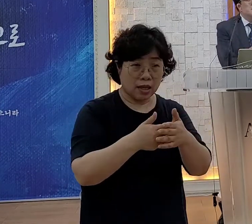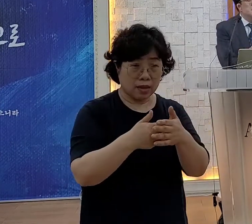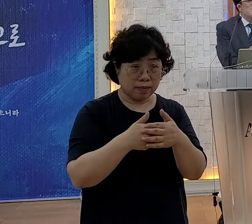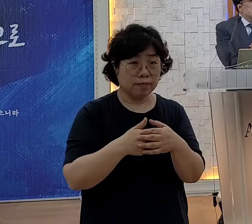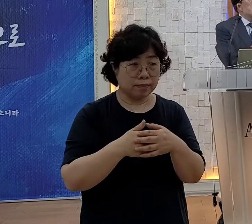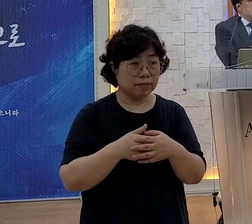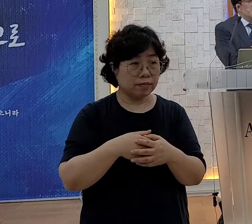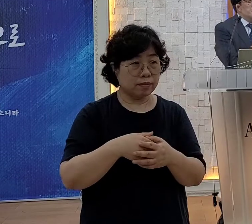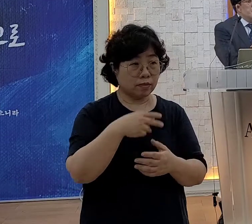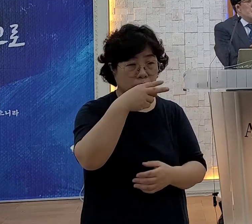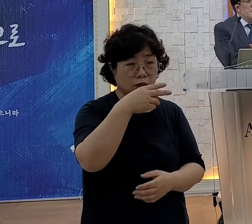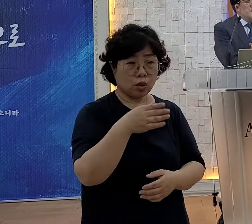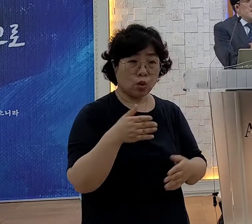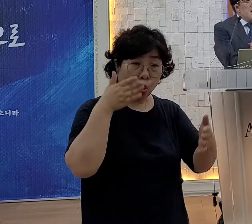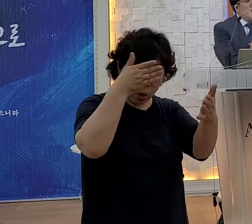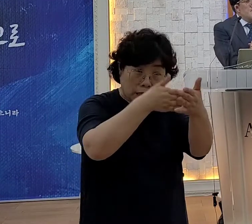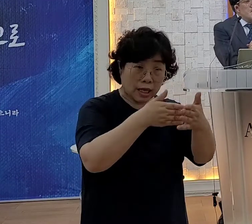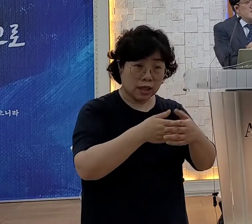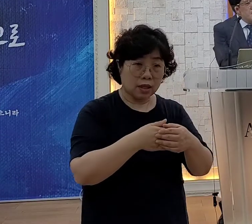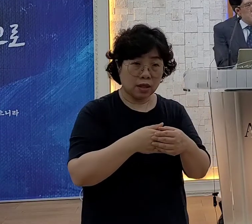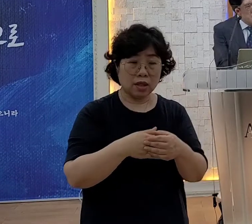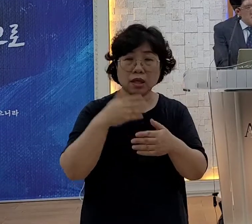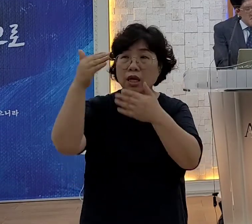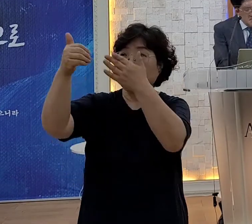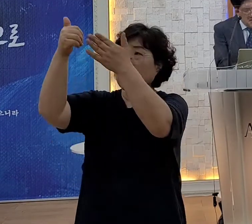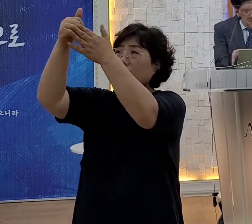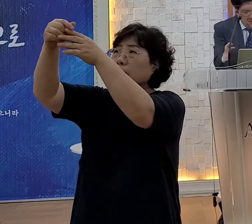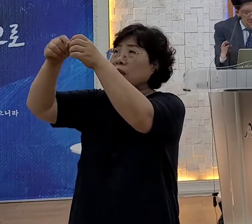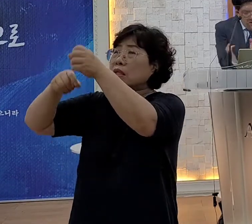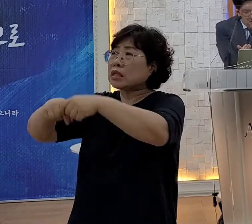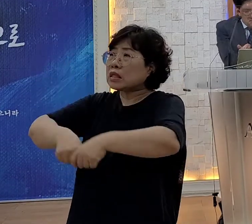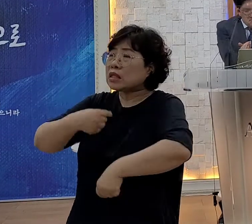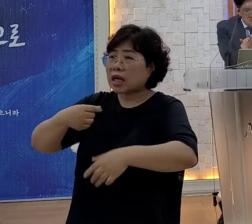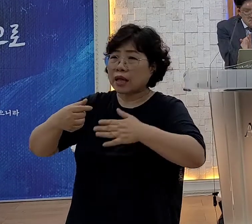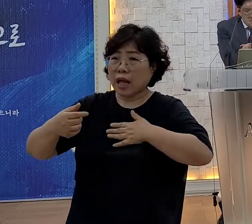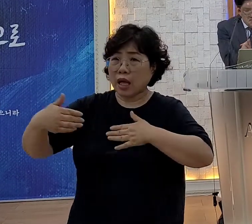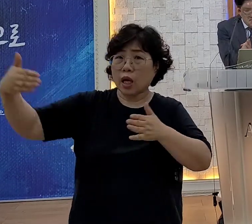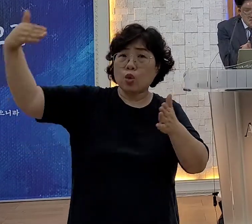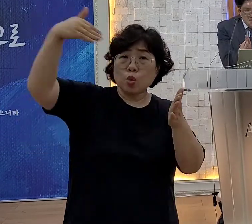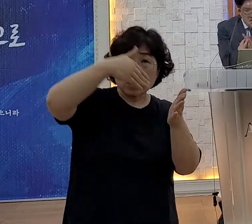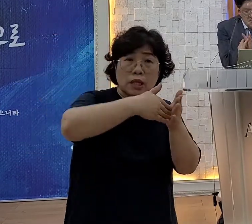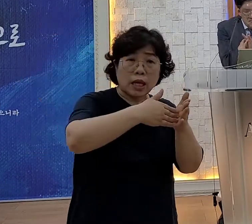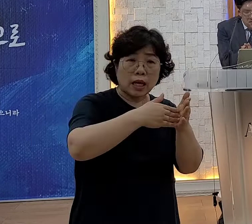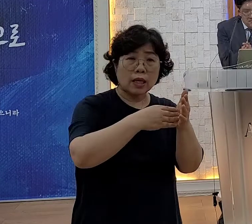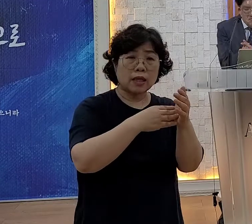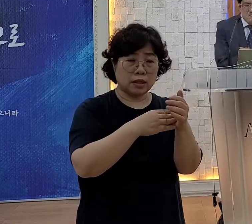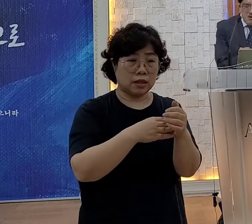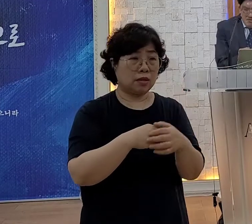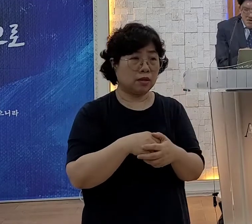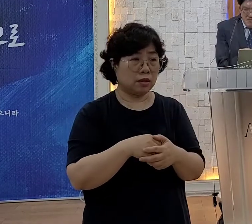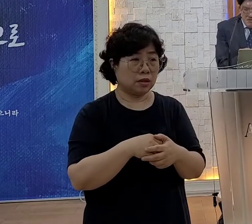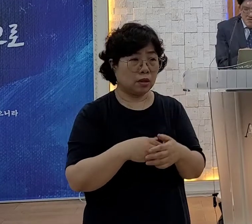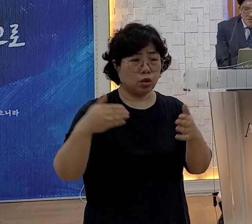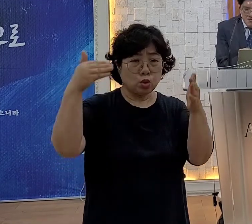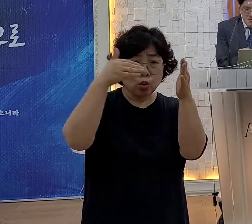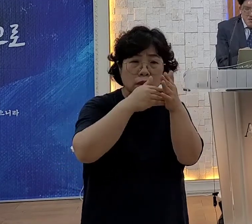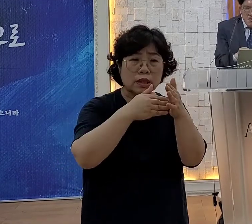아멘. 이걸 하나님의 의가 뭐라고요? 예수 그리스도를 믿음으로